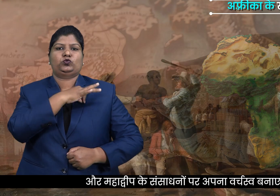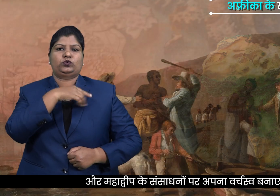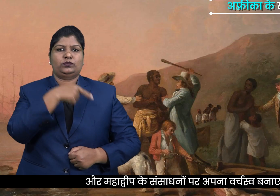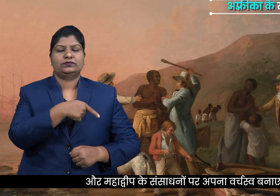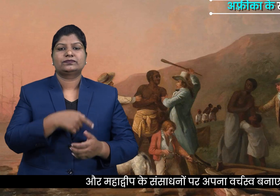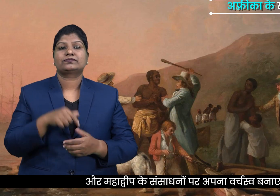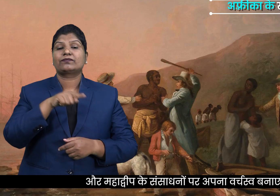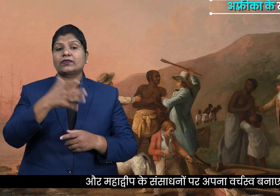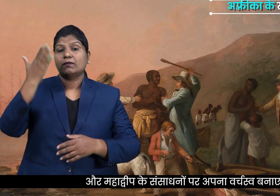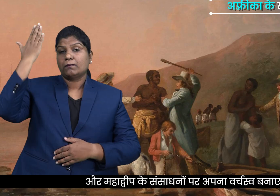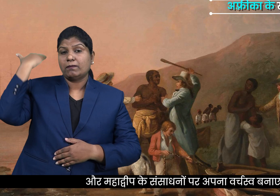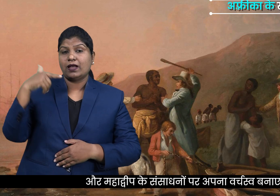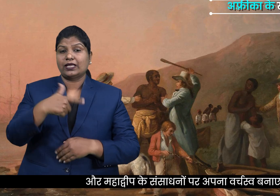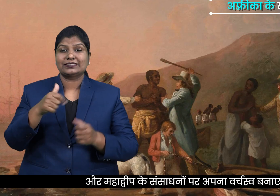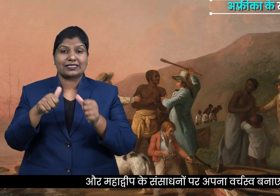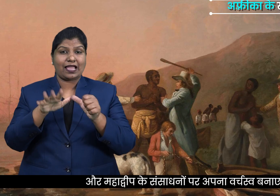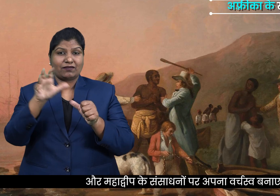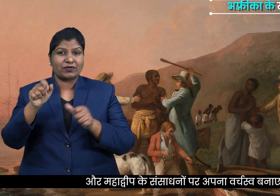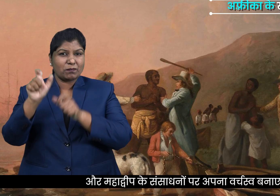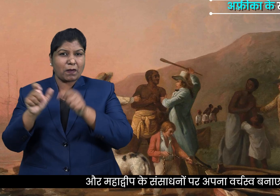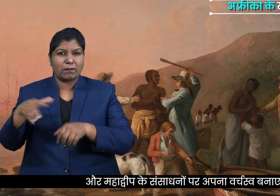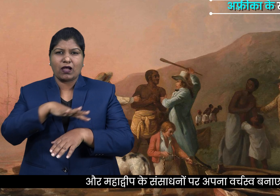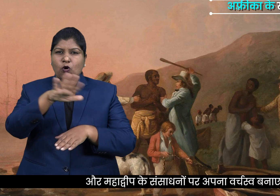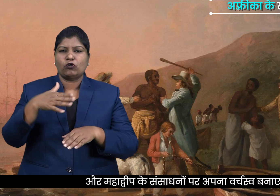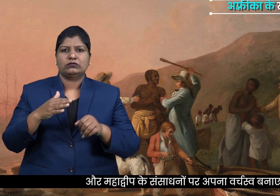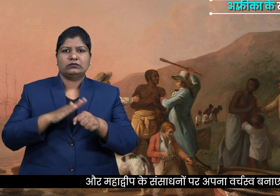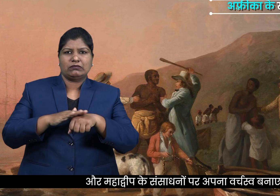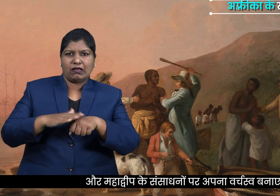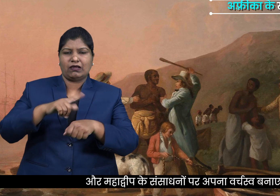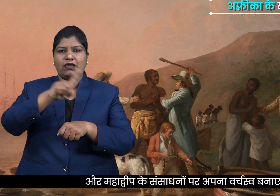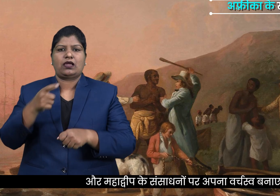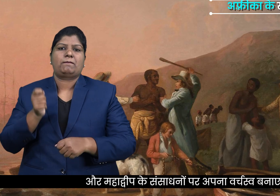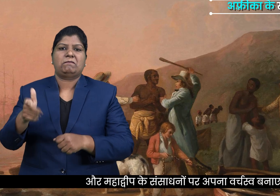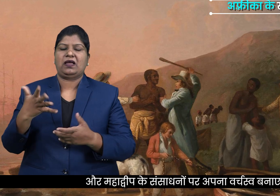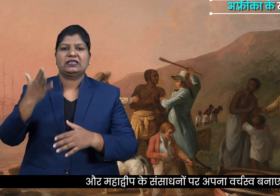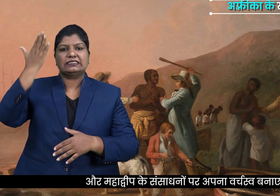और महाद्वीप के संसाधनों पर अपना वर्चस्व बनाए रखा।